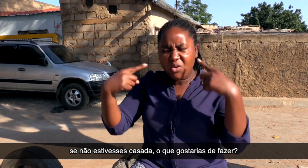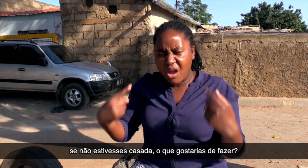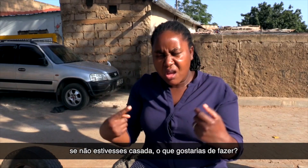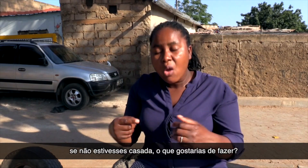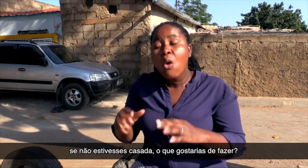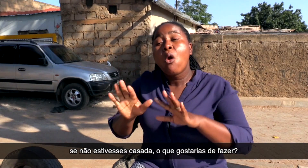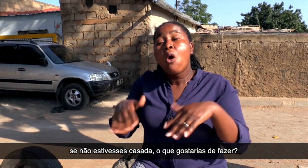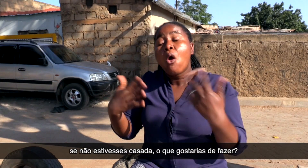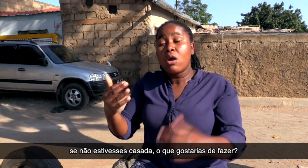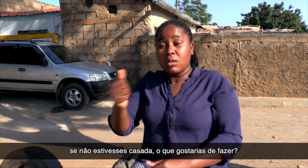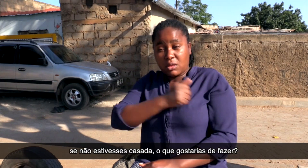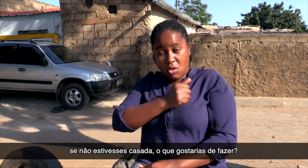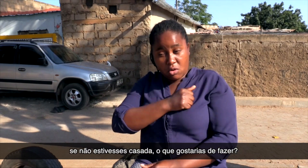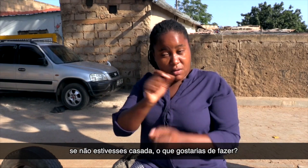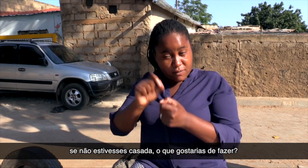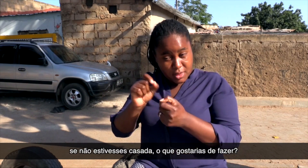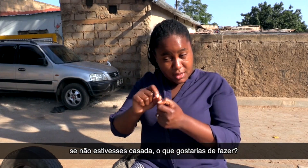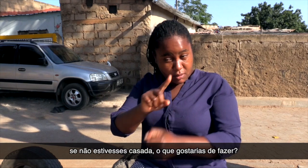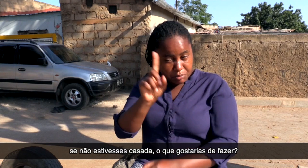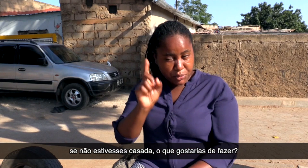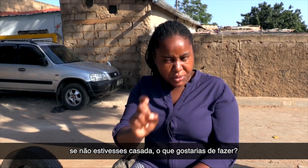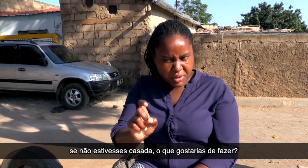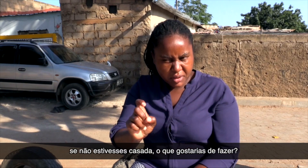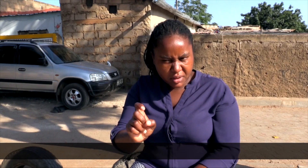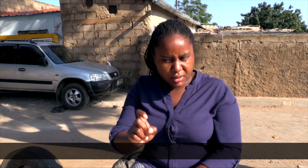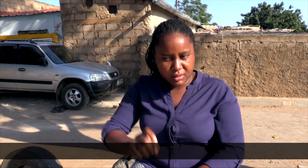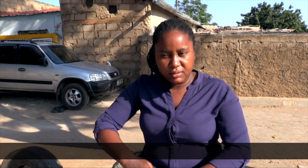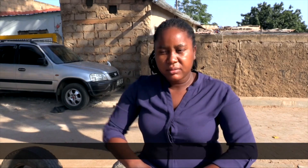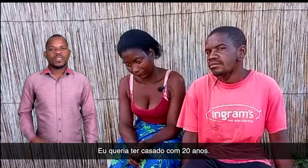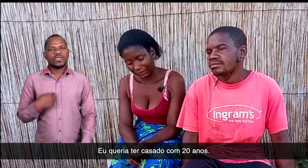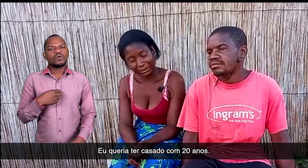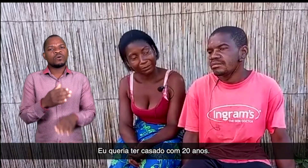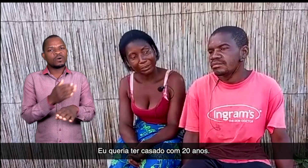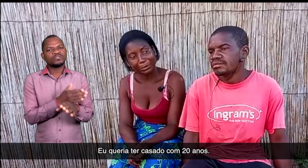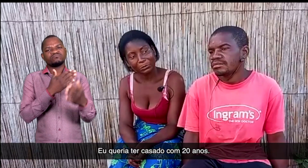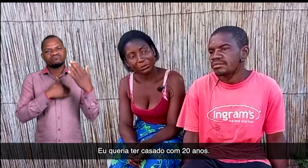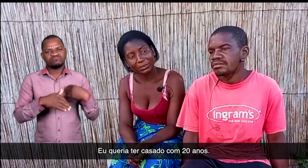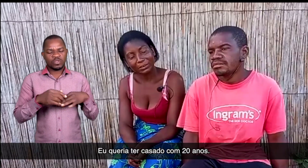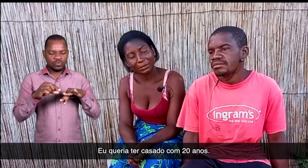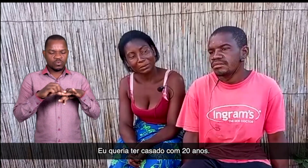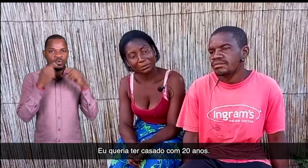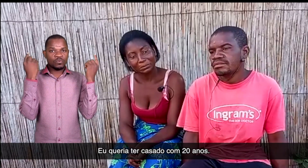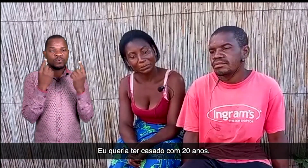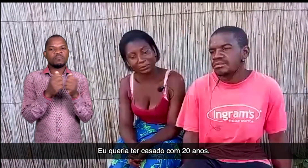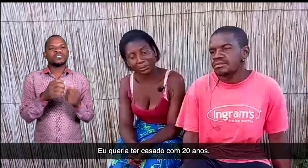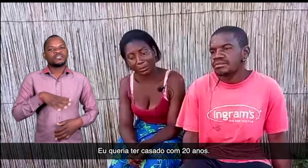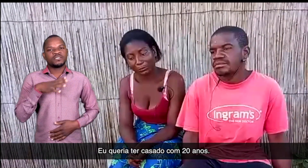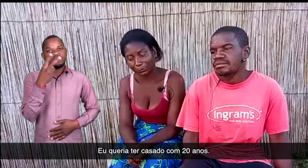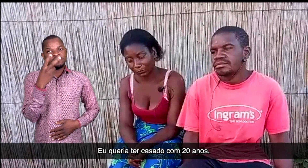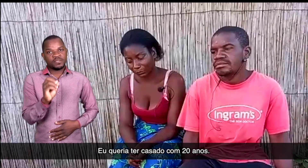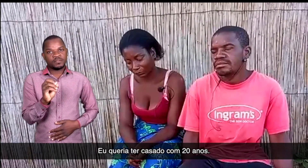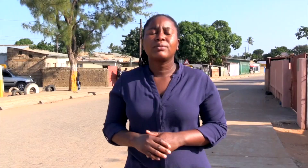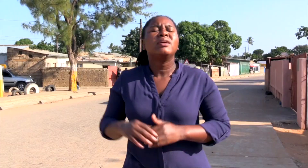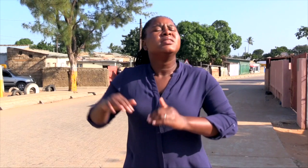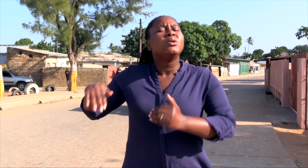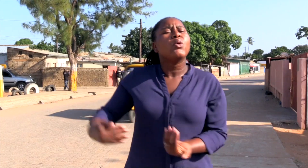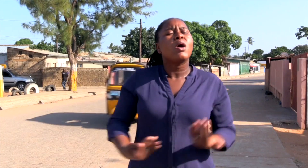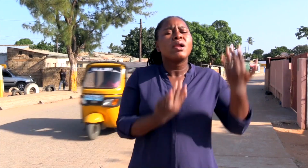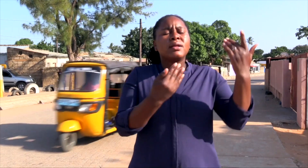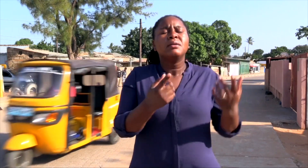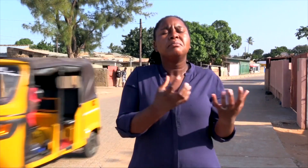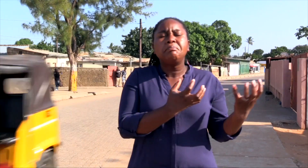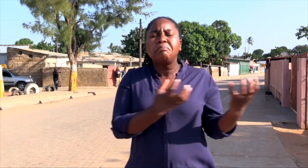Se não estivesses casada, o que gostarias de fazer? Eu queria ter casado com 20 anos.